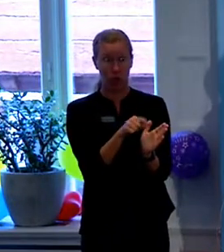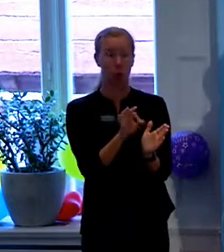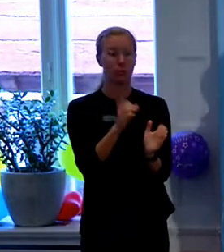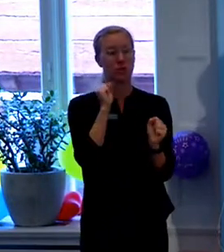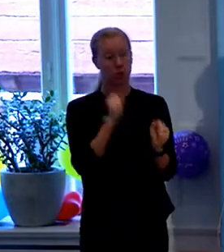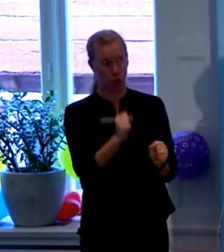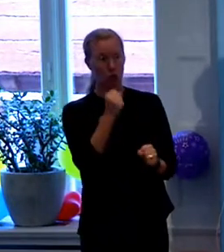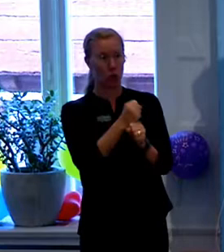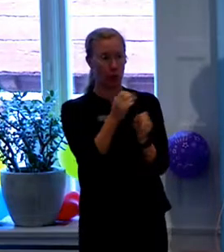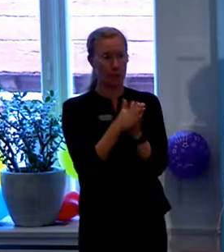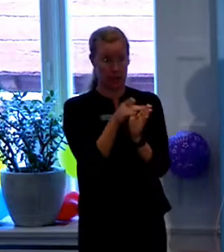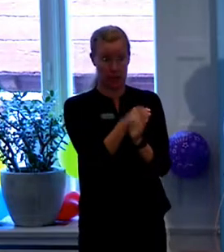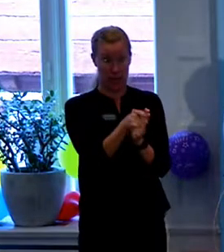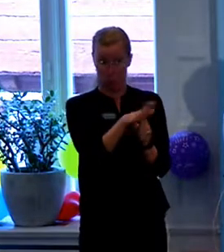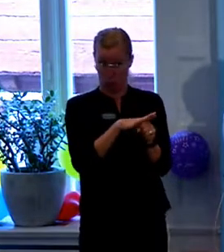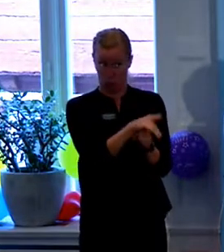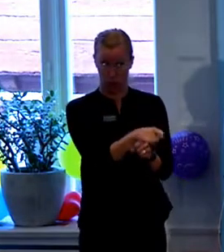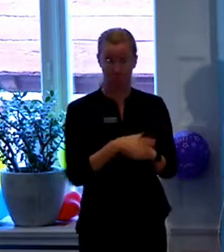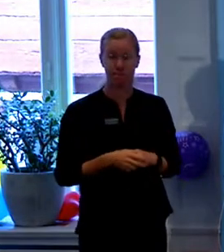hur man ska arbeta.